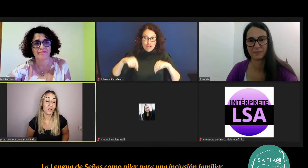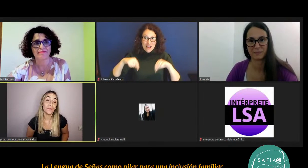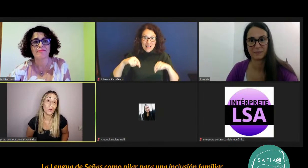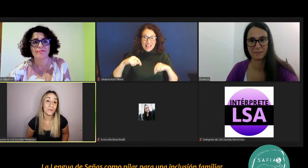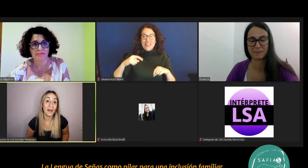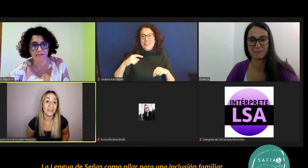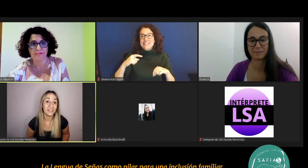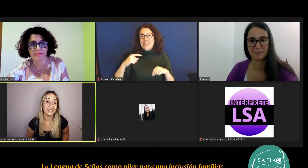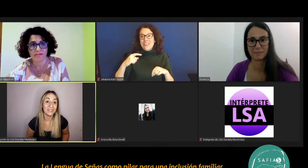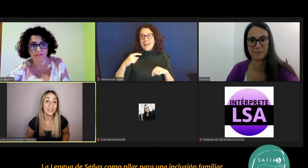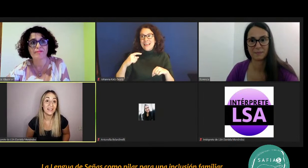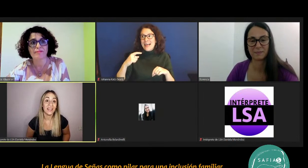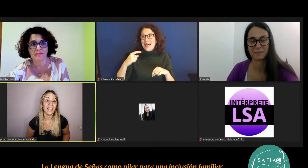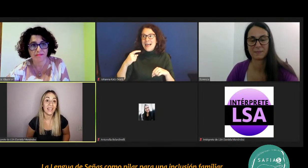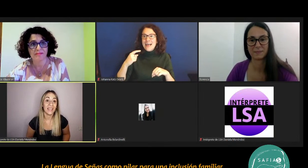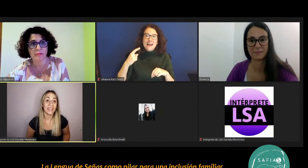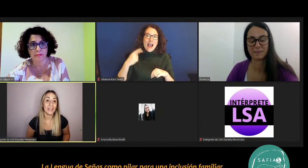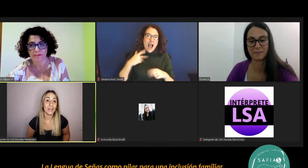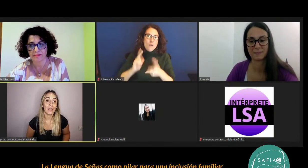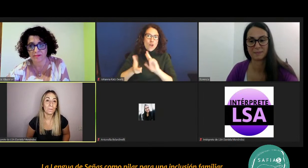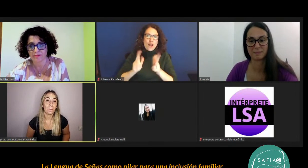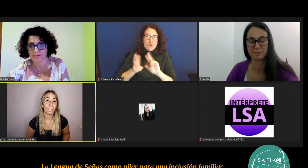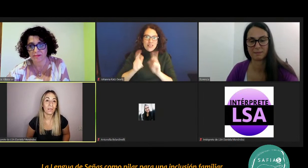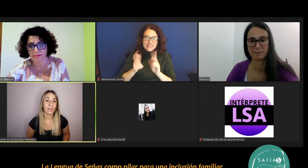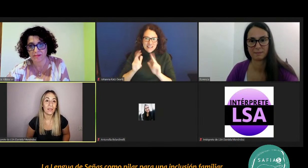Por ejemplo, con mis padres,